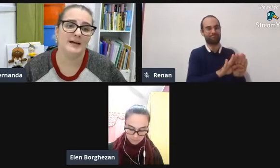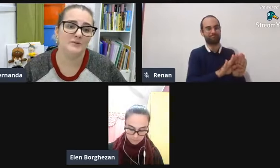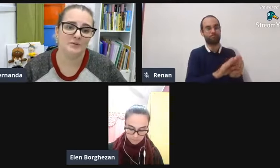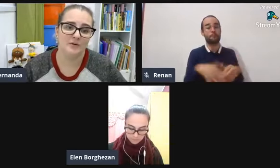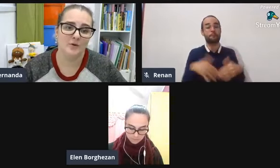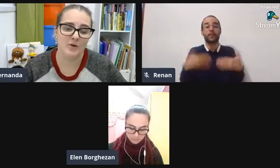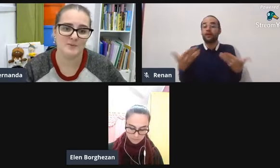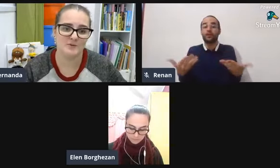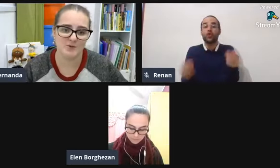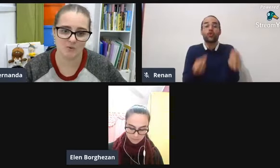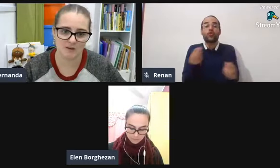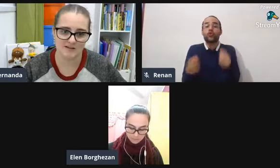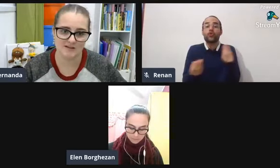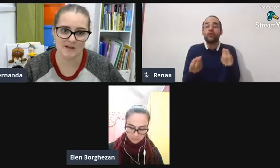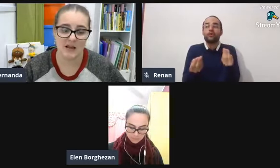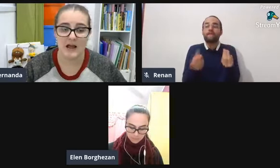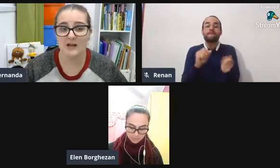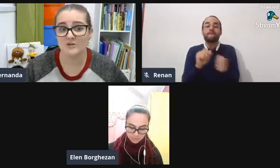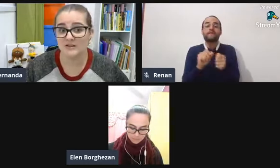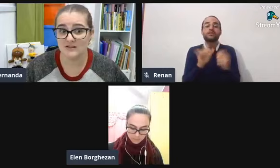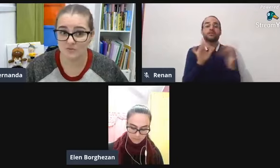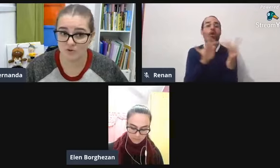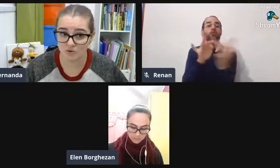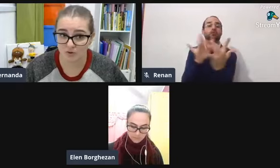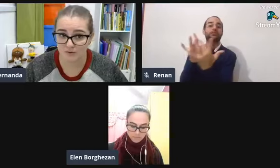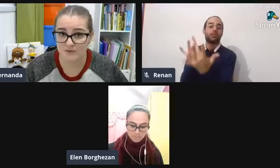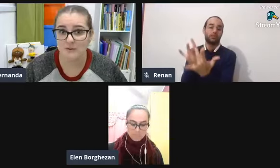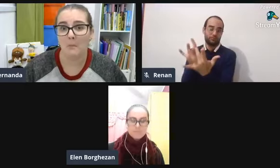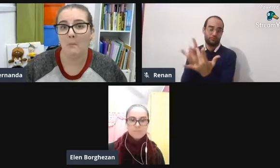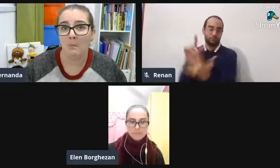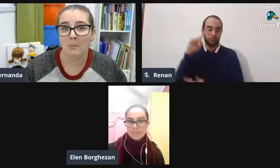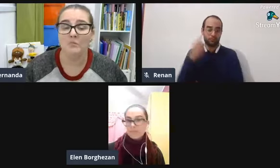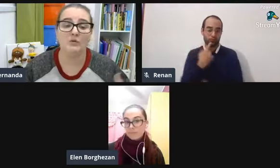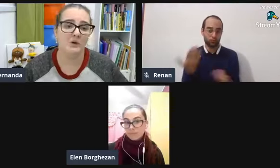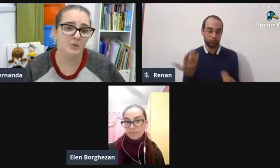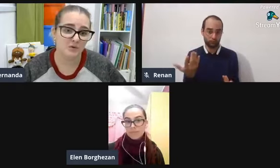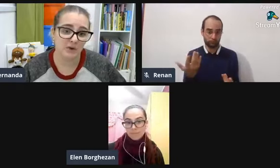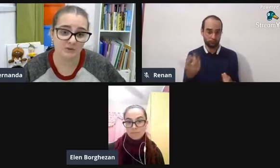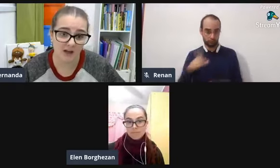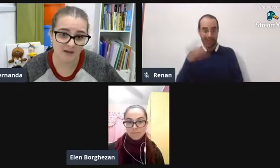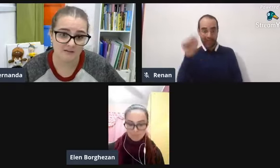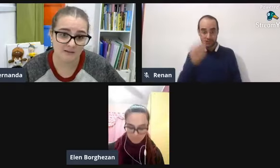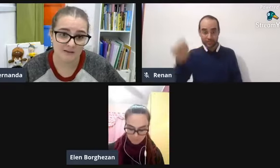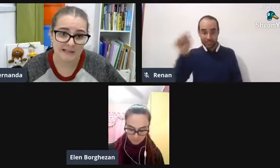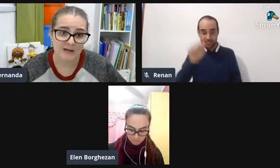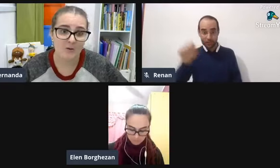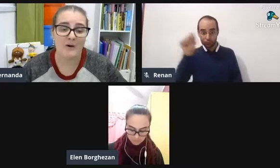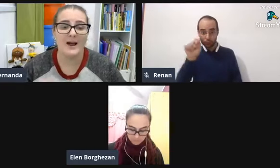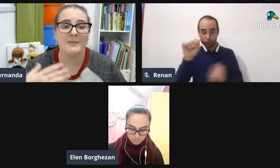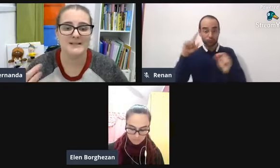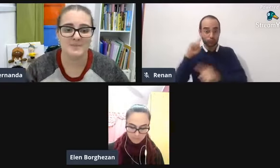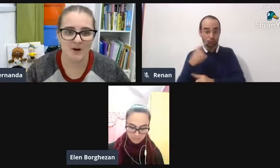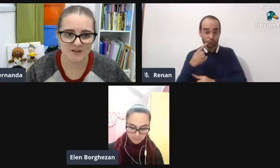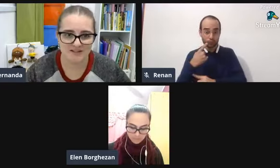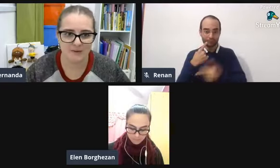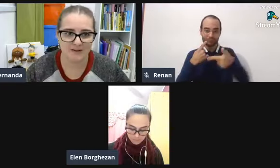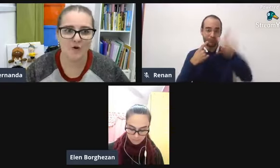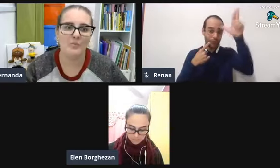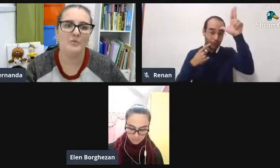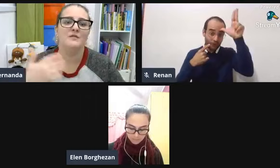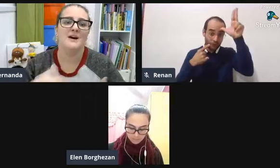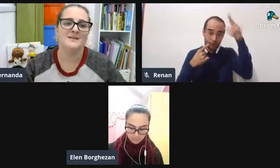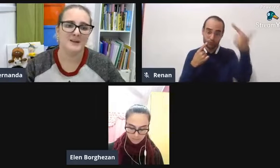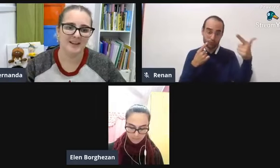o contato com as pessoas surdas? A Associação de Surdos, Novo Hamburgo não tem. Qual é a mais